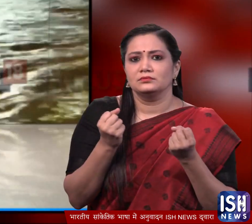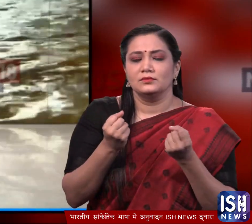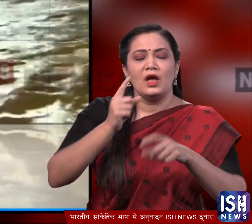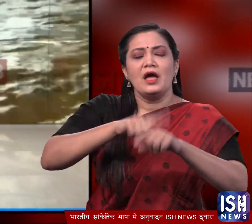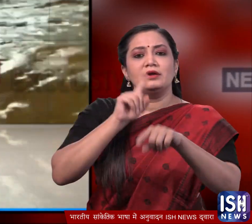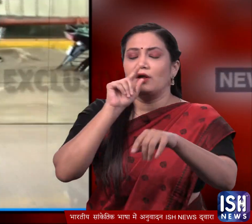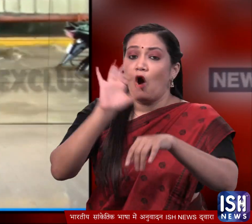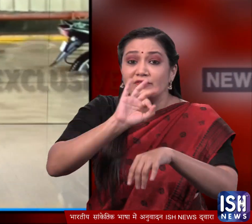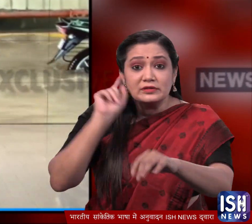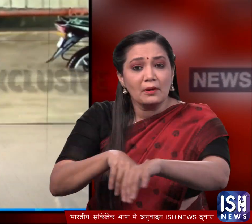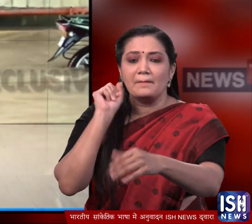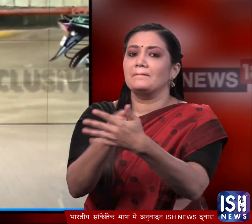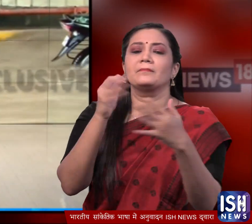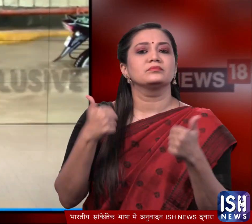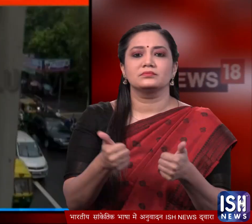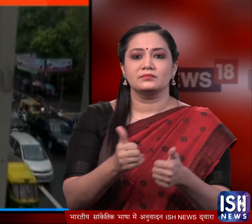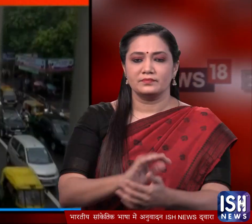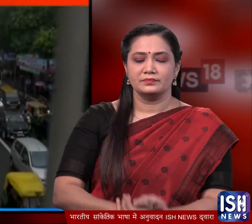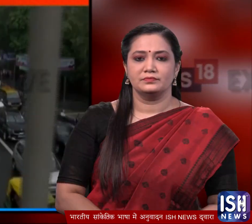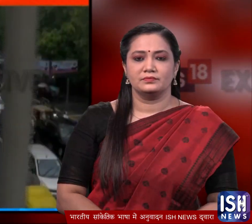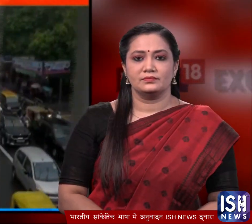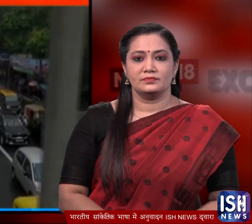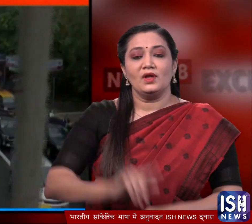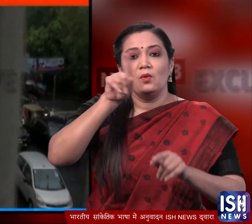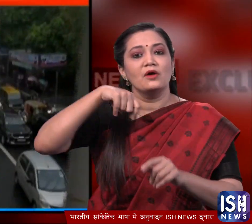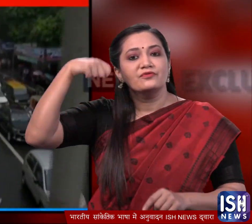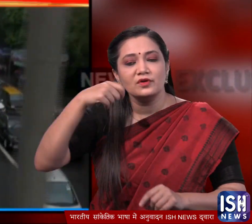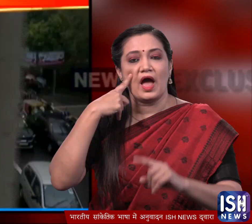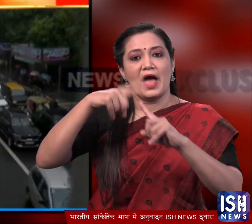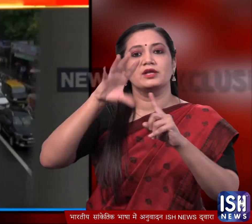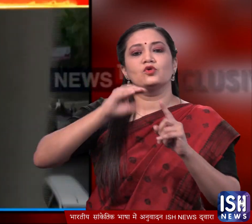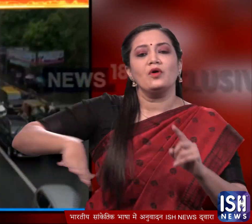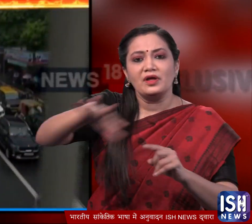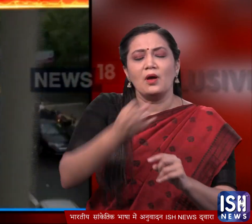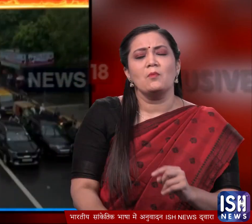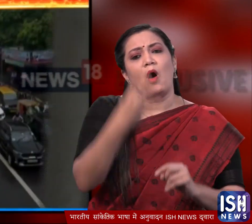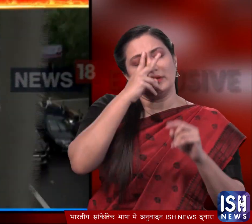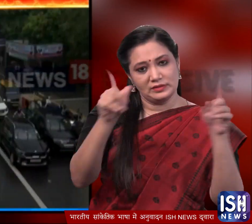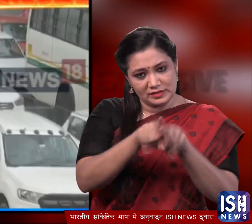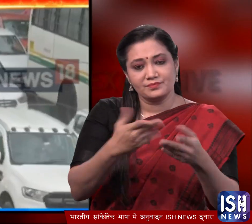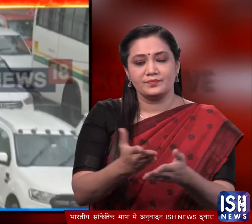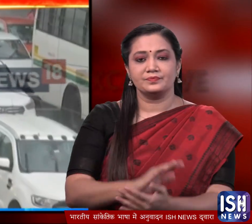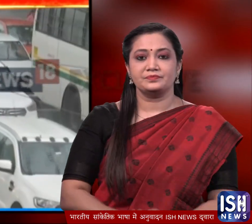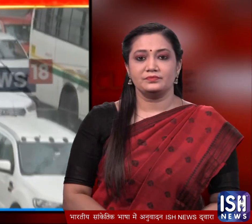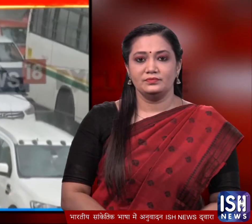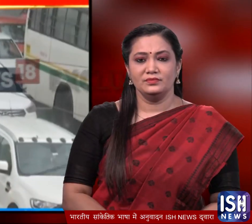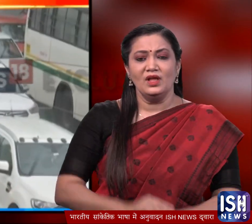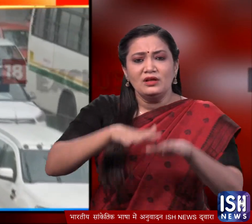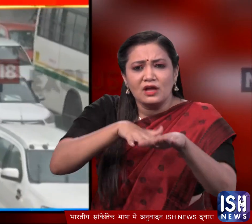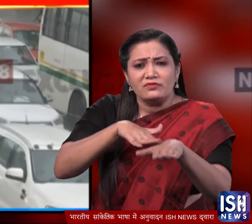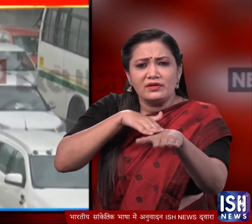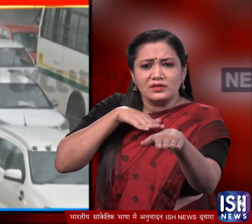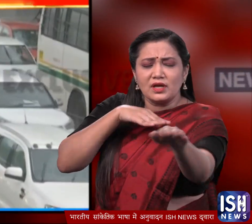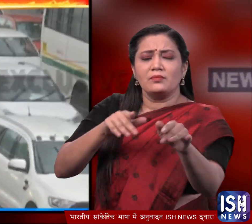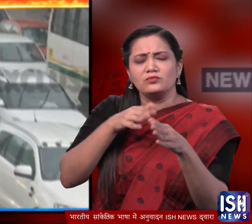तो वक्त पर अपने दफ्तर भी नहीं पहुंच पाए, जिसकी एक तस्वीर आईटीओ इलाके में सुबह सुबह ही देखने को मिली। वहां ट्रैफिक जैम में